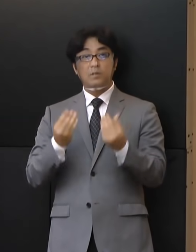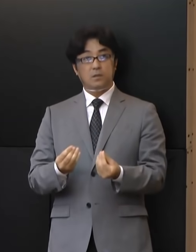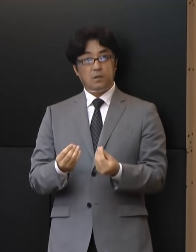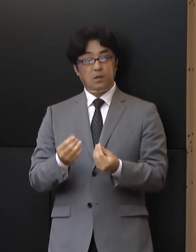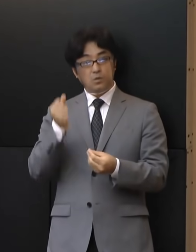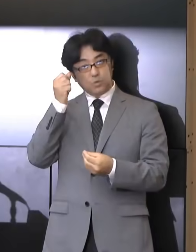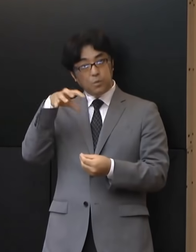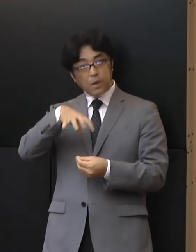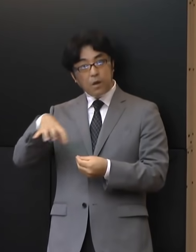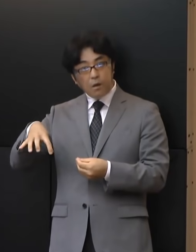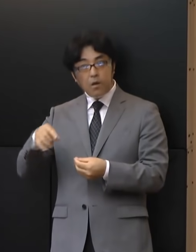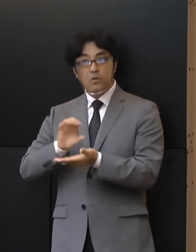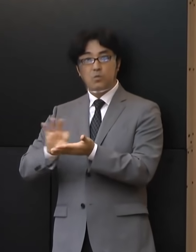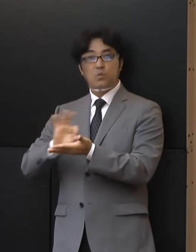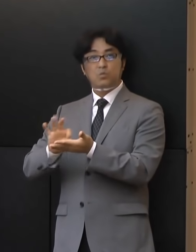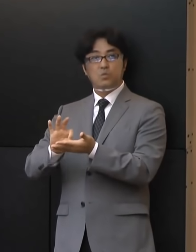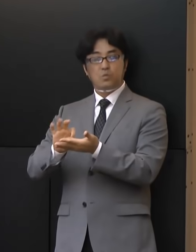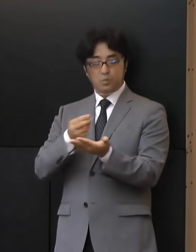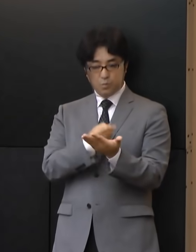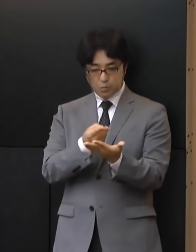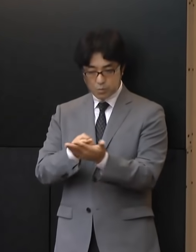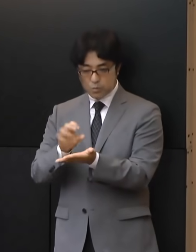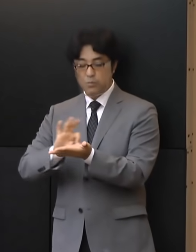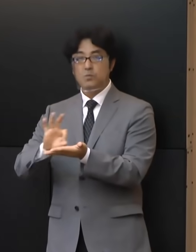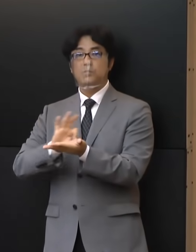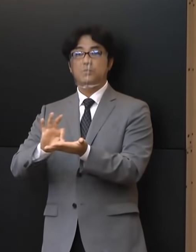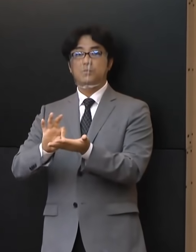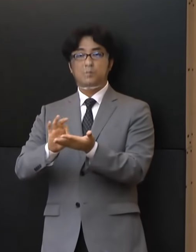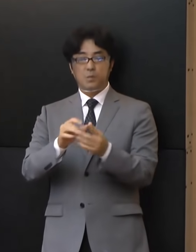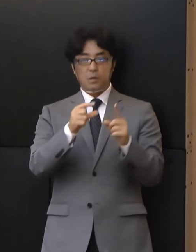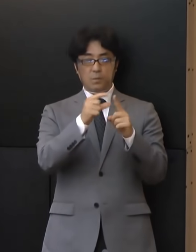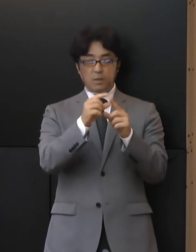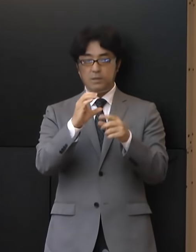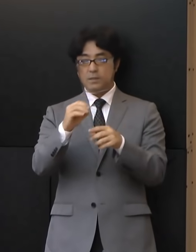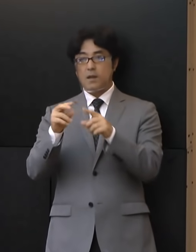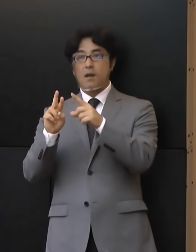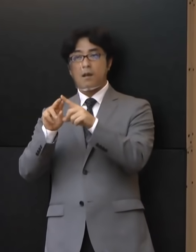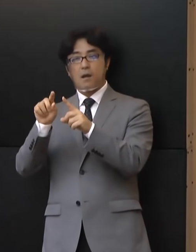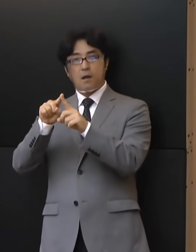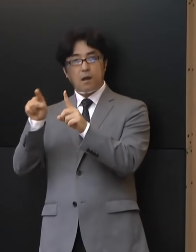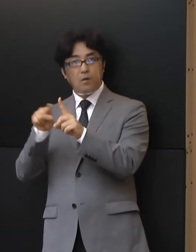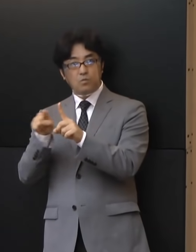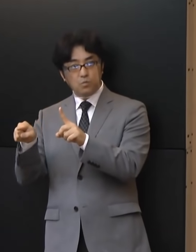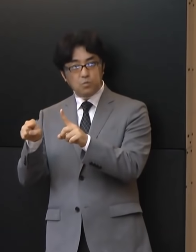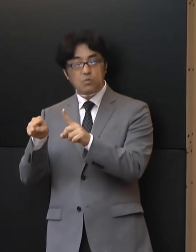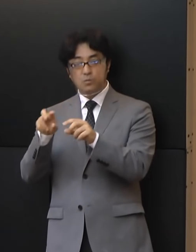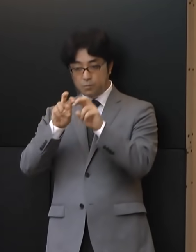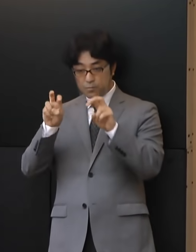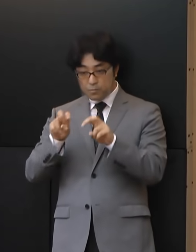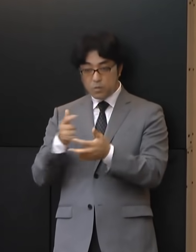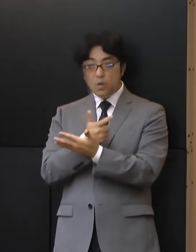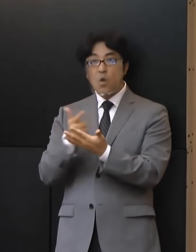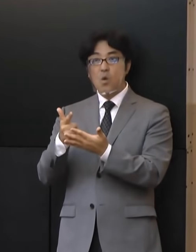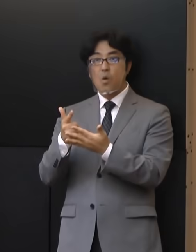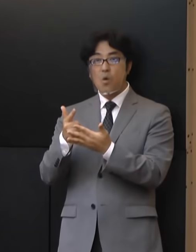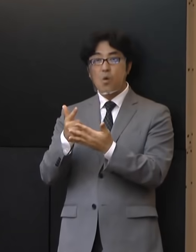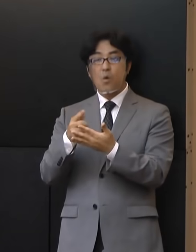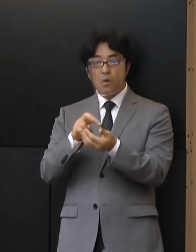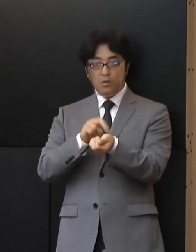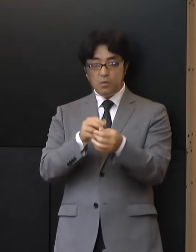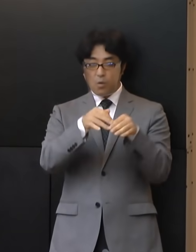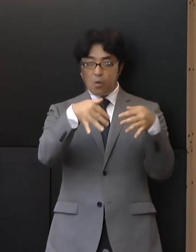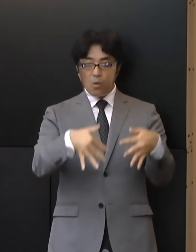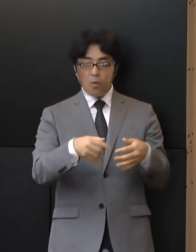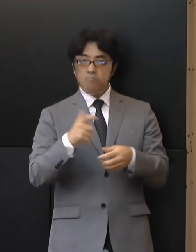ども活用した病床数の確保や PCR 検査体制の拡充など医療提供体制の強化に取り組むととも